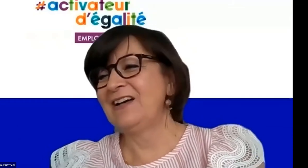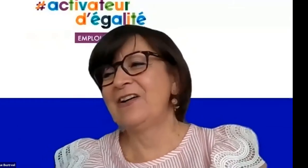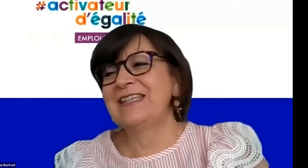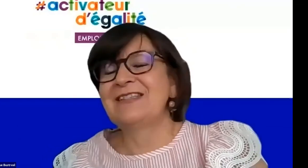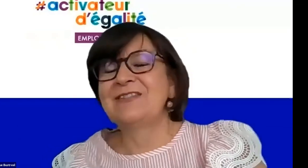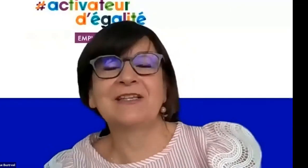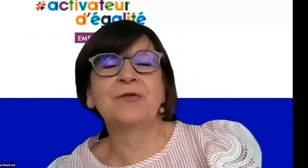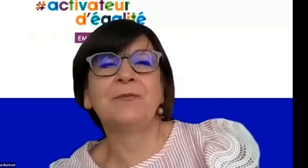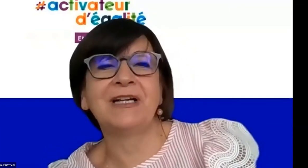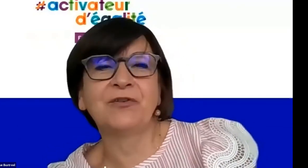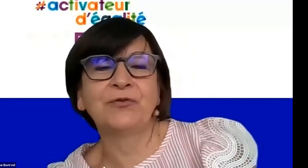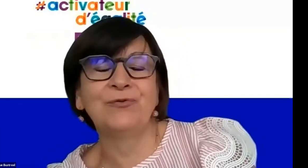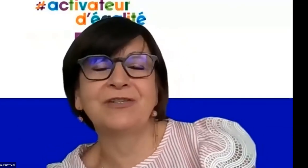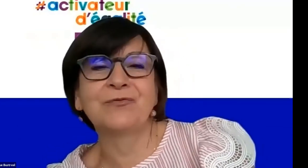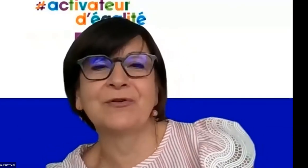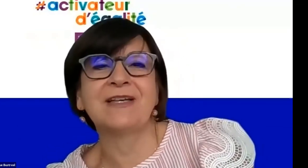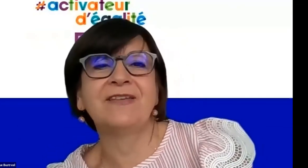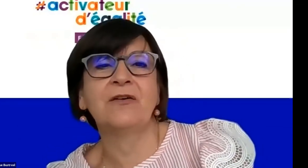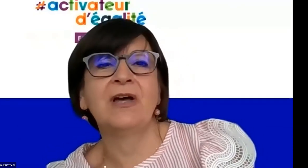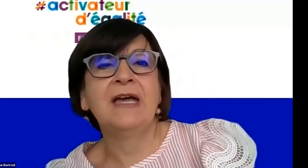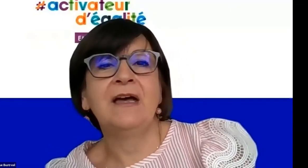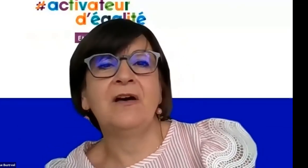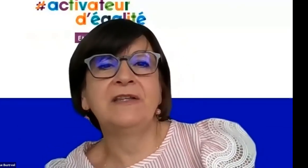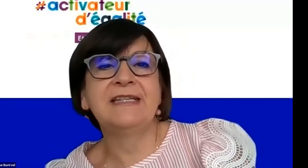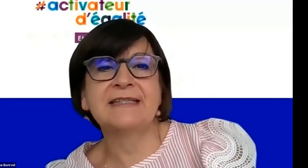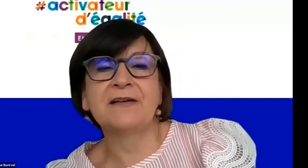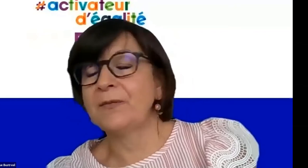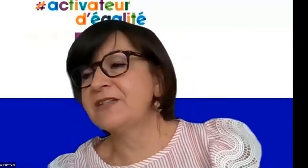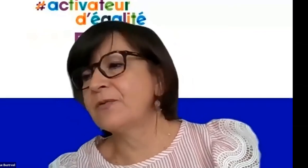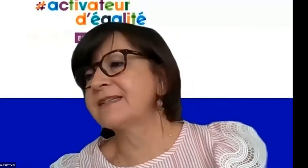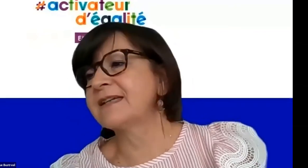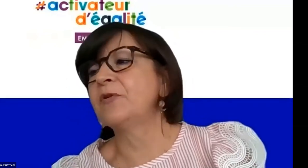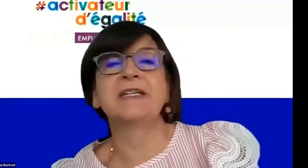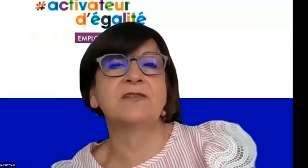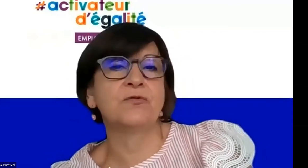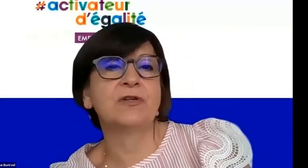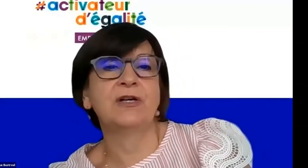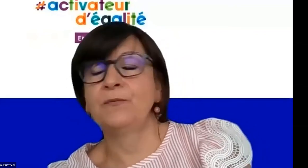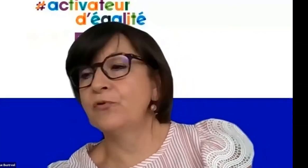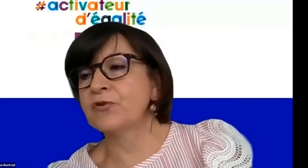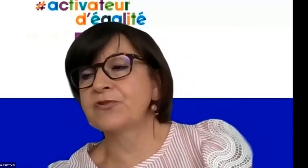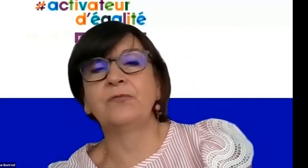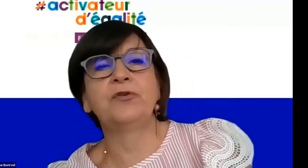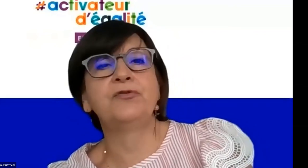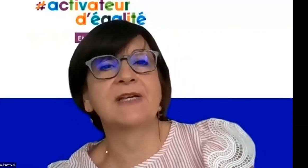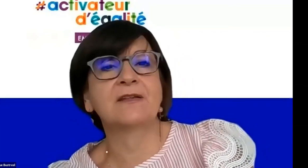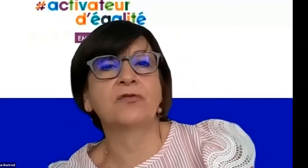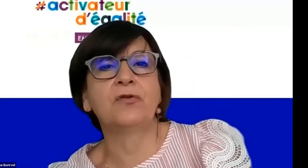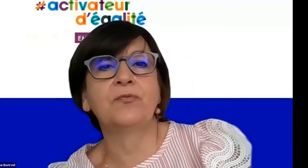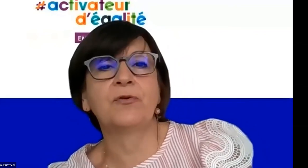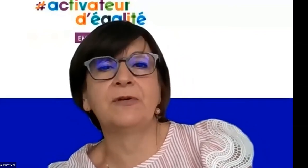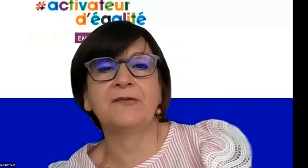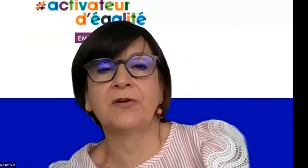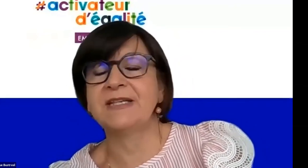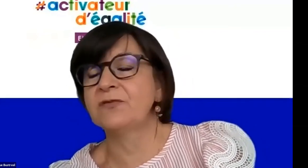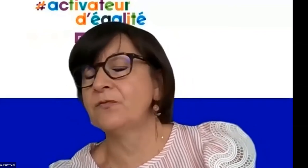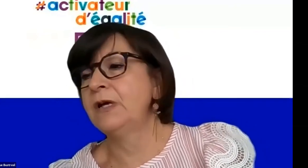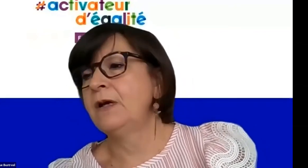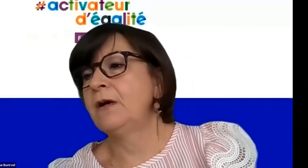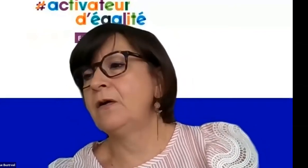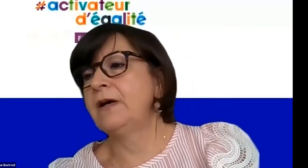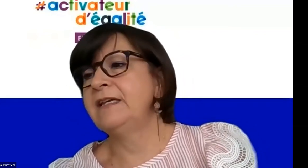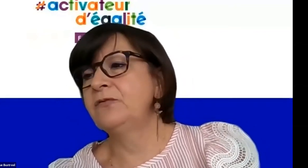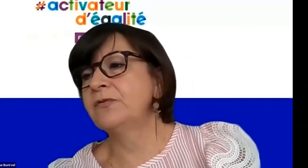résultats qui sont particulièrement attendus et je pense avec des informations extrêmement précieuses pour l'ensemble du secteur de l'emploi, de la